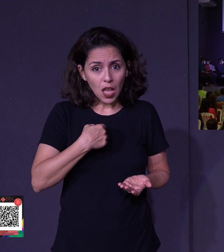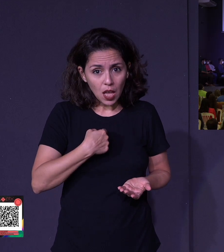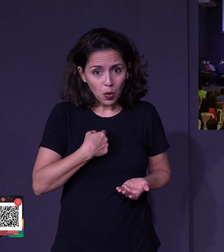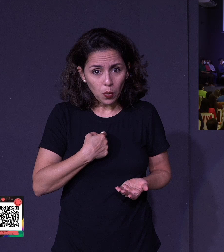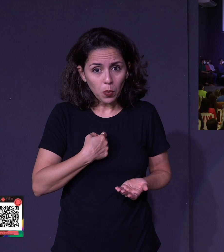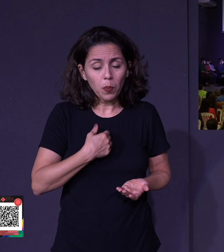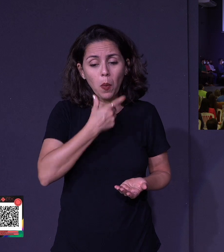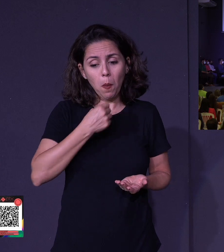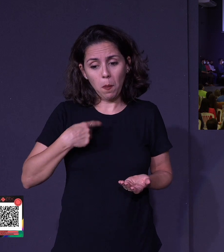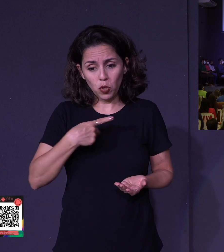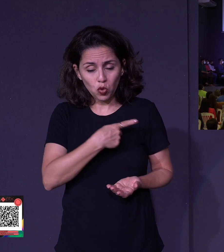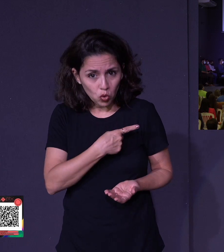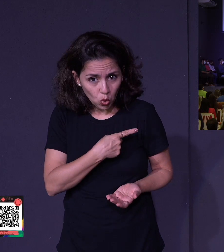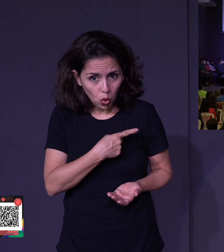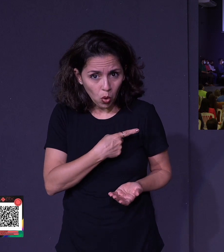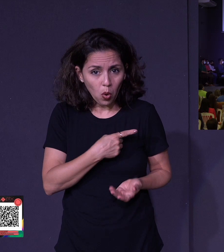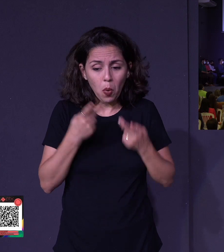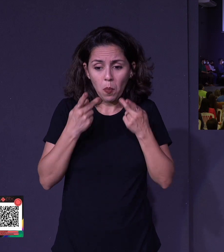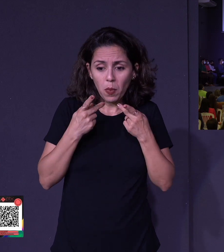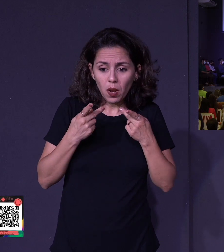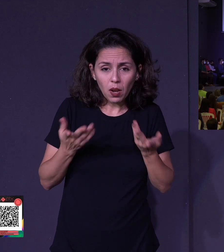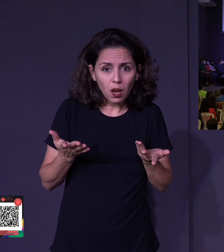preguei. Eu digo: tá bom, então para quarta-feira.